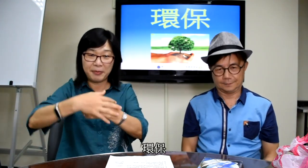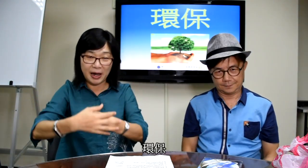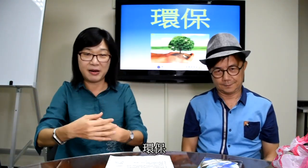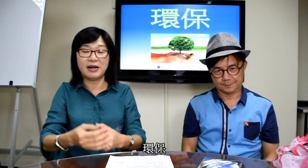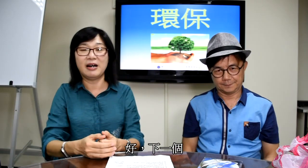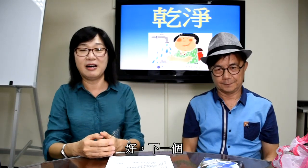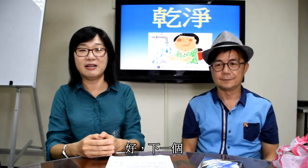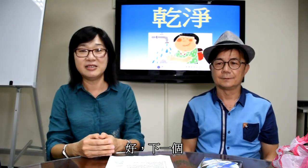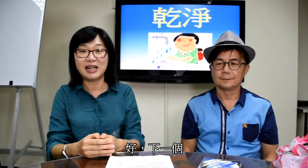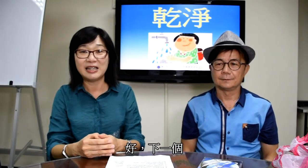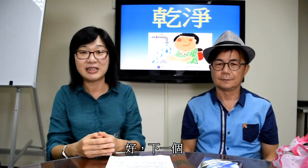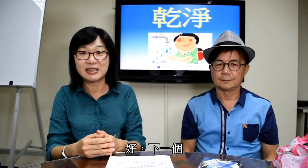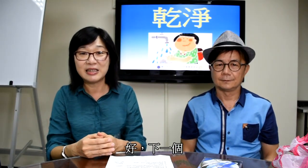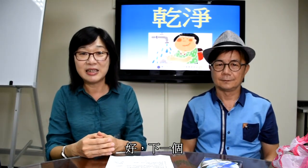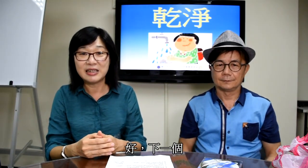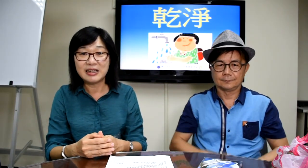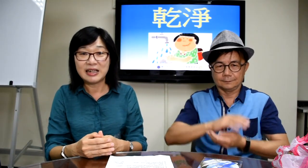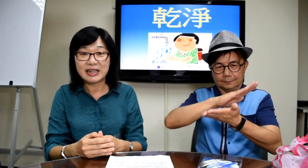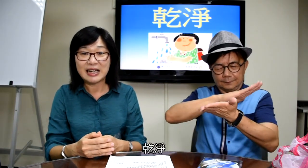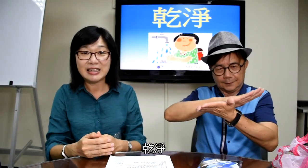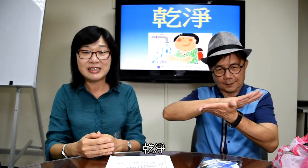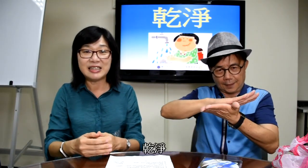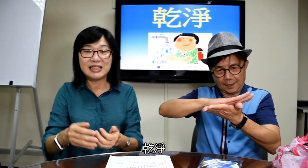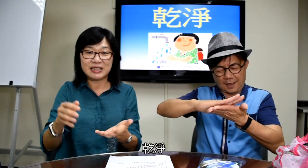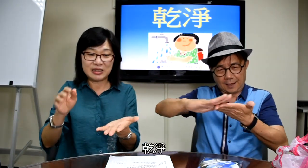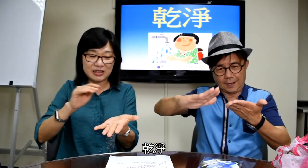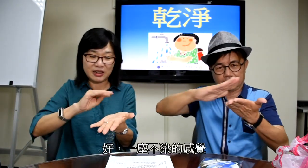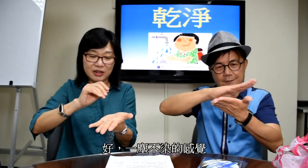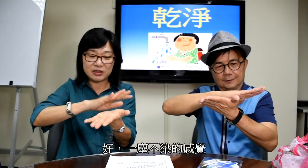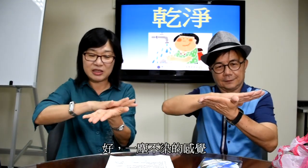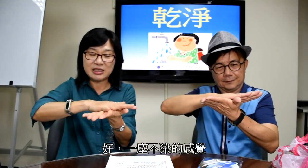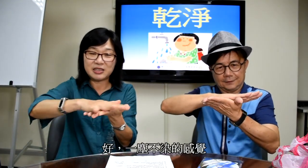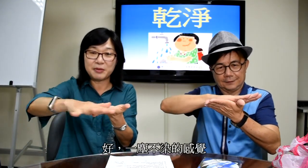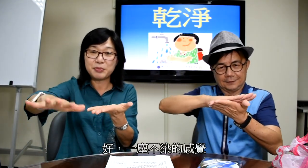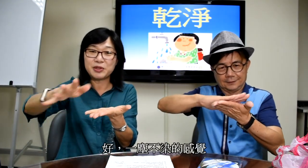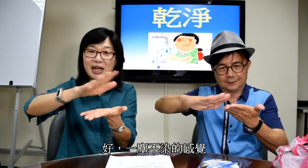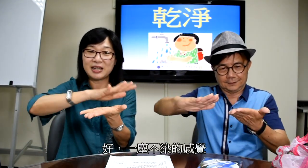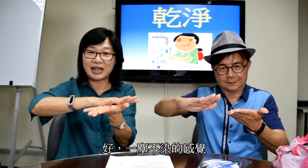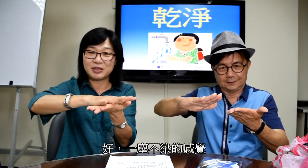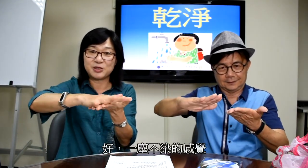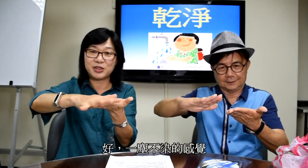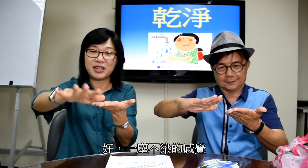环保，好，下一个干净，一尘不染的感觉，